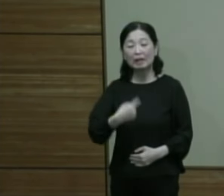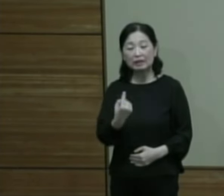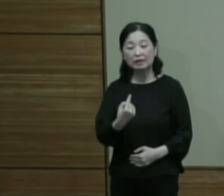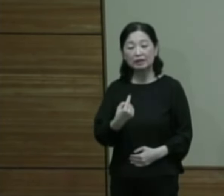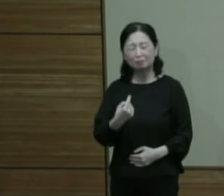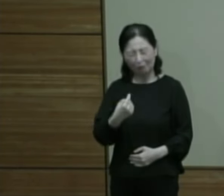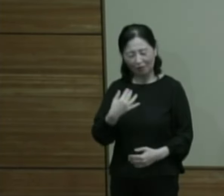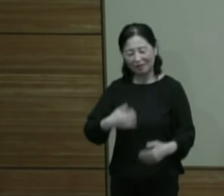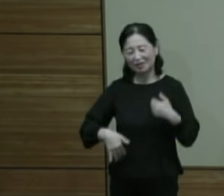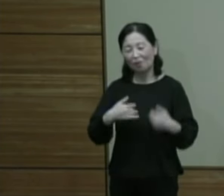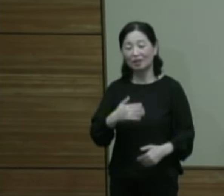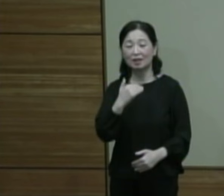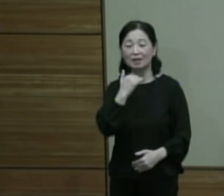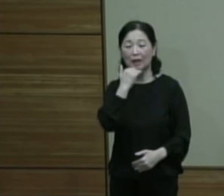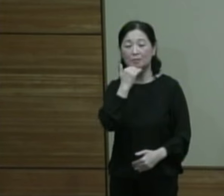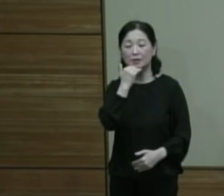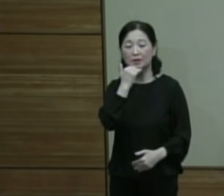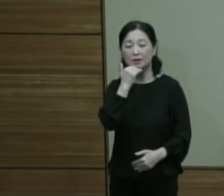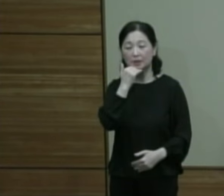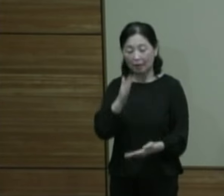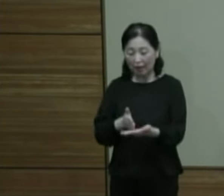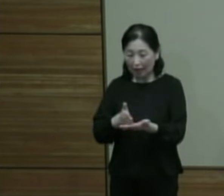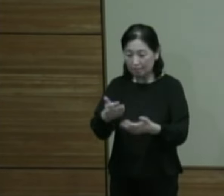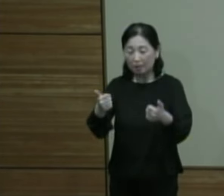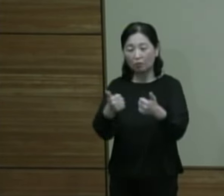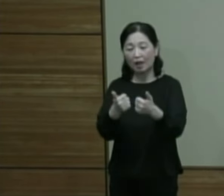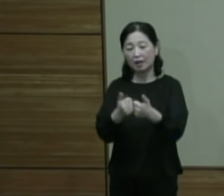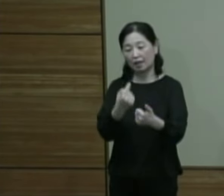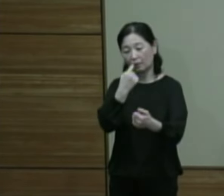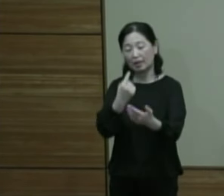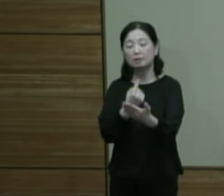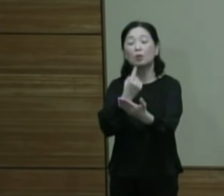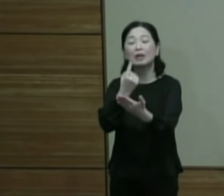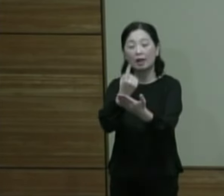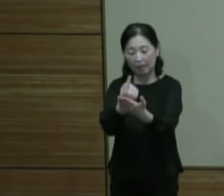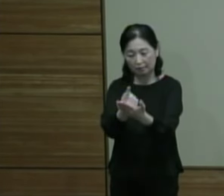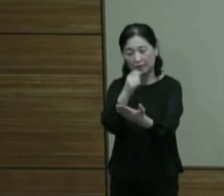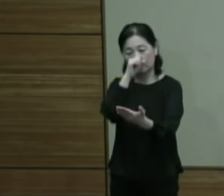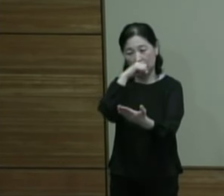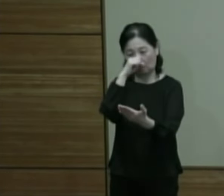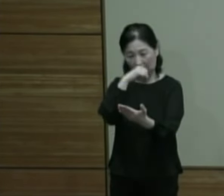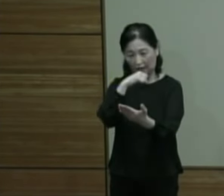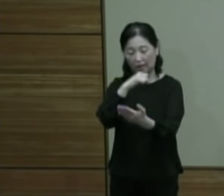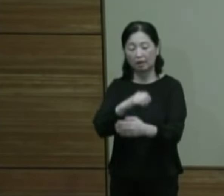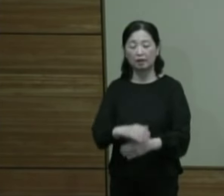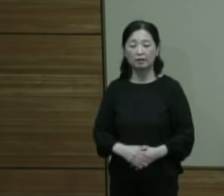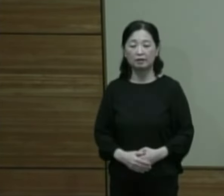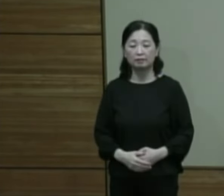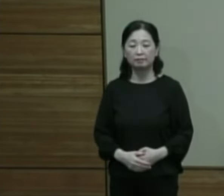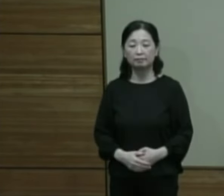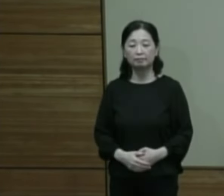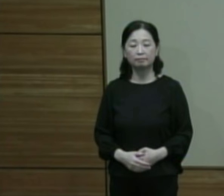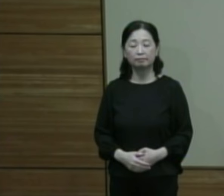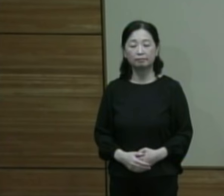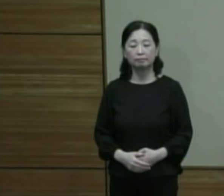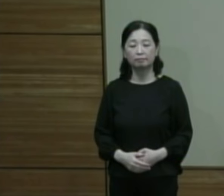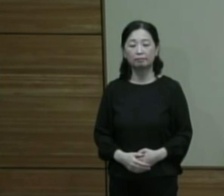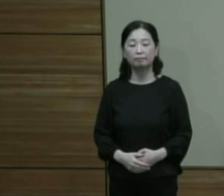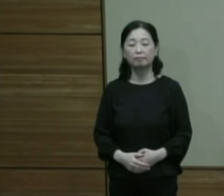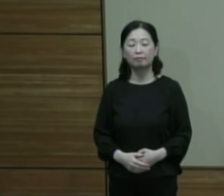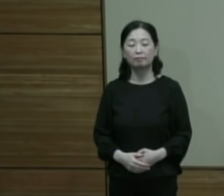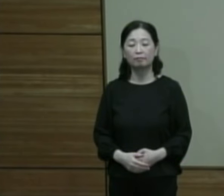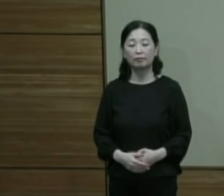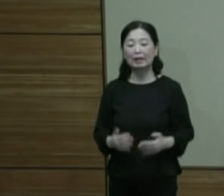みにしております。キックオフの会議に私も参加をさせていただく予定であります。それからあとは進出協定